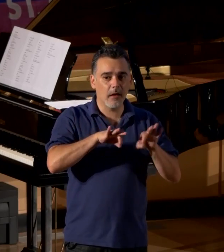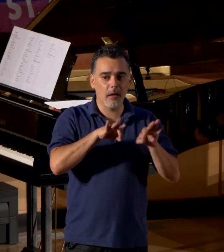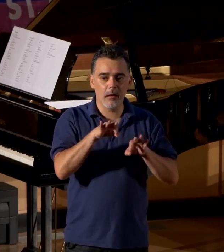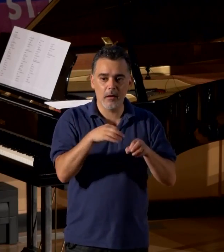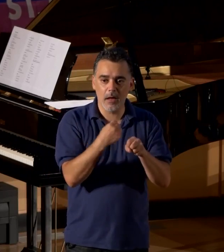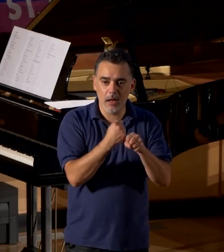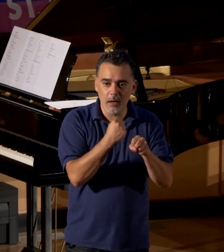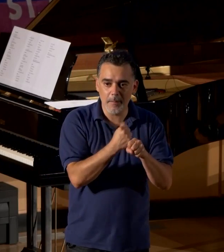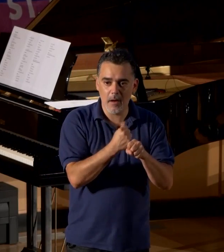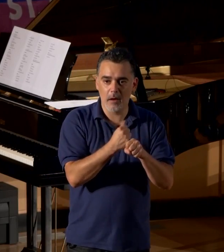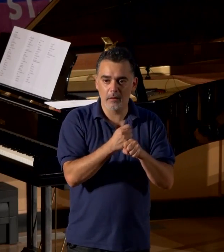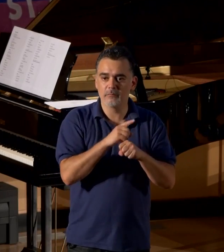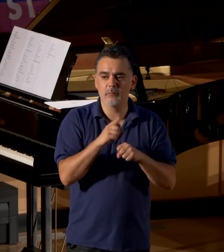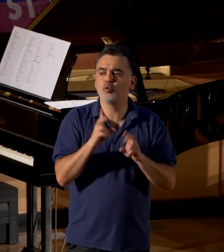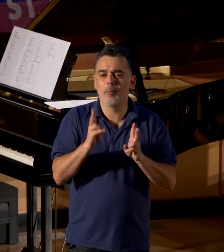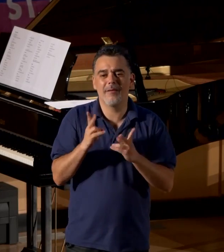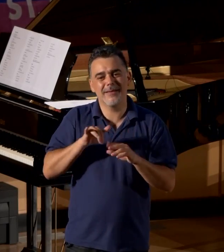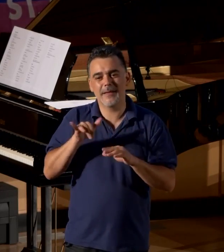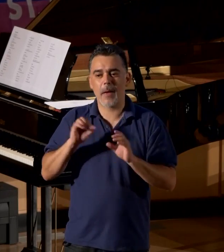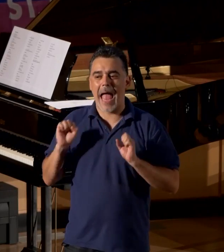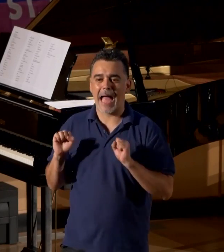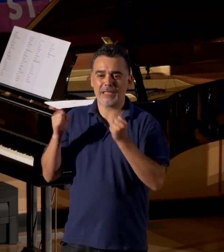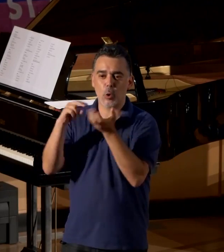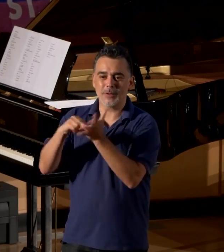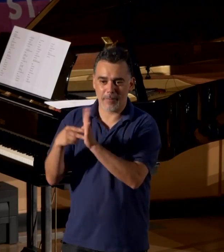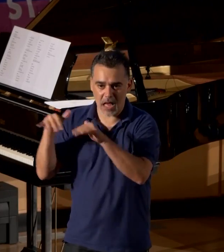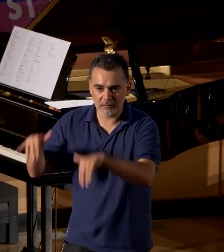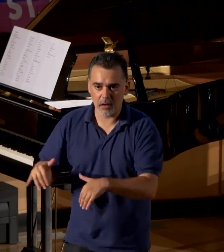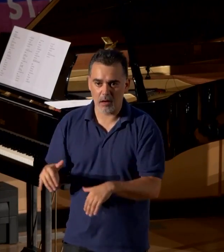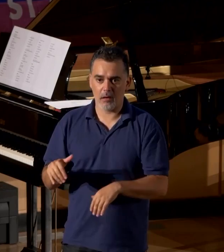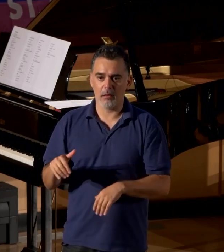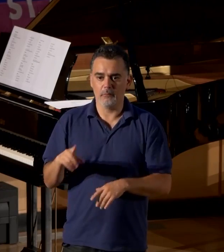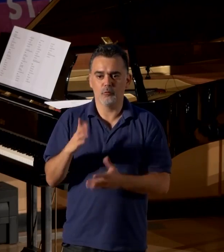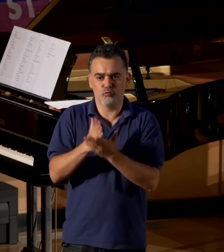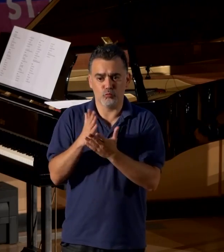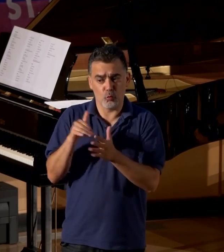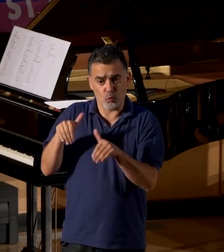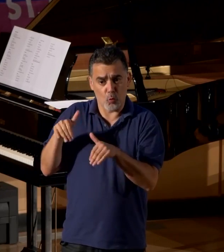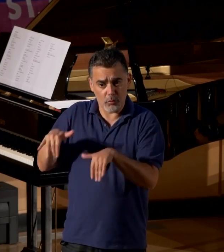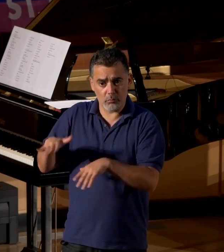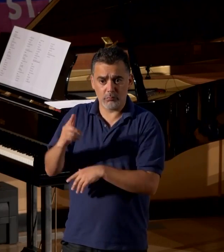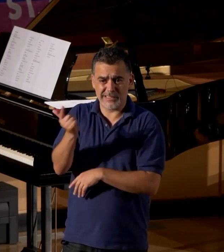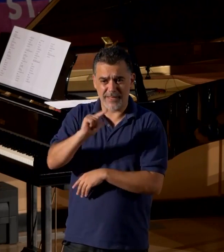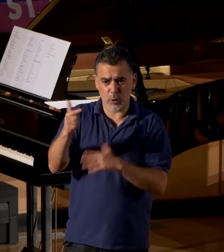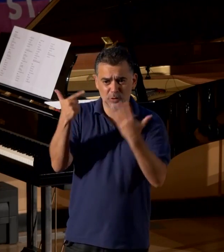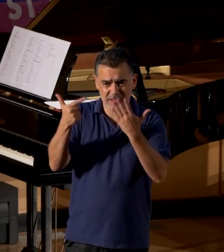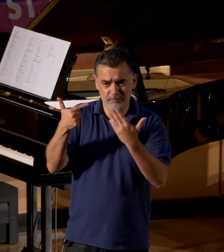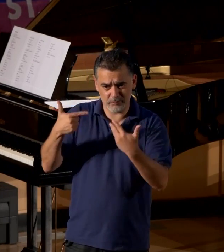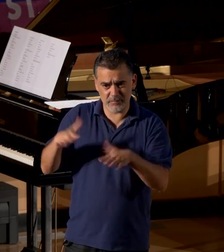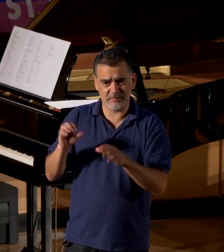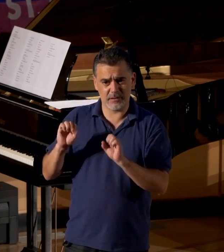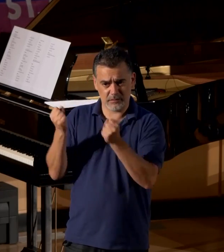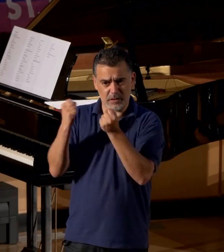nicht irgendwie einen Aktionsplan, der ja auch bislang noch in Kraft war, der Aktionsplan von 2007. Und